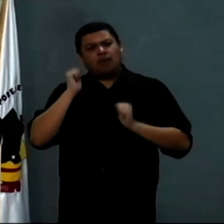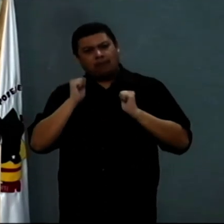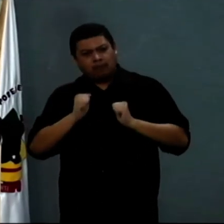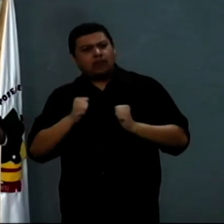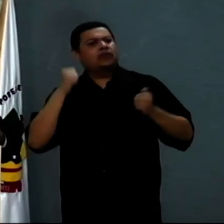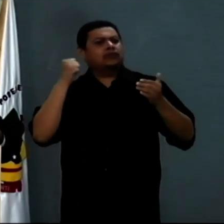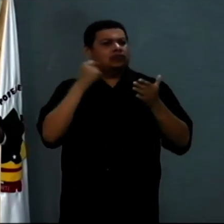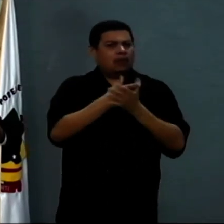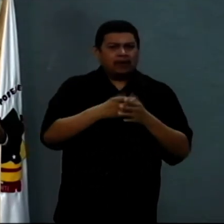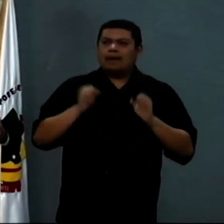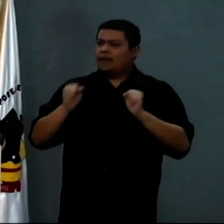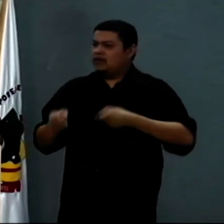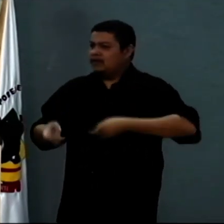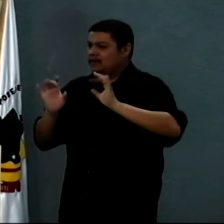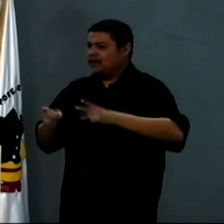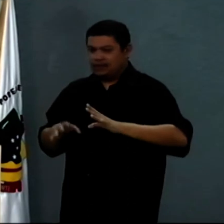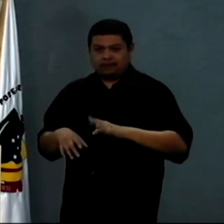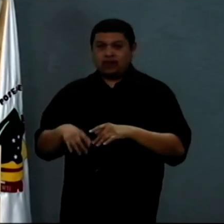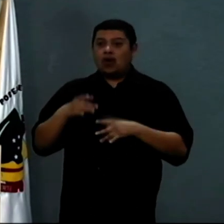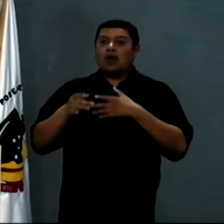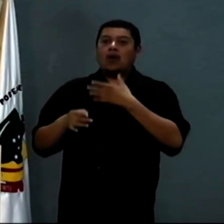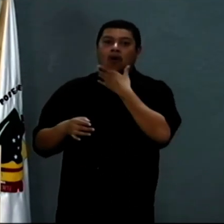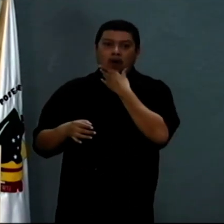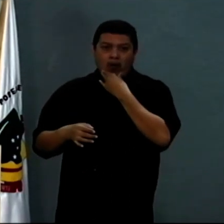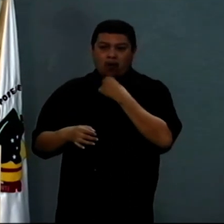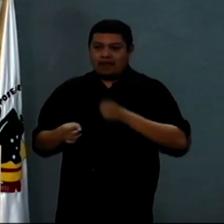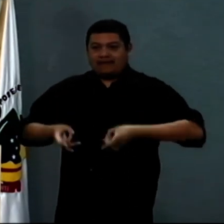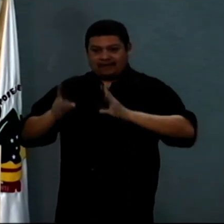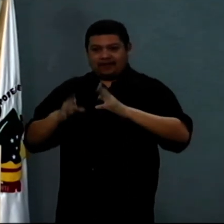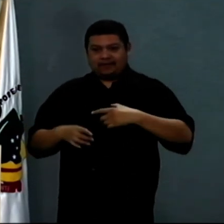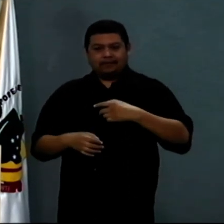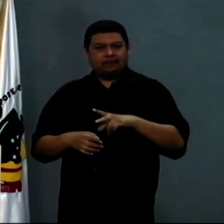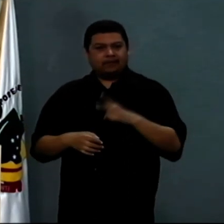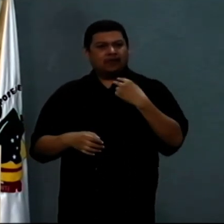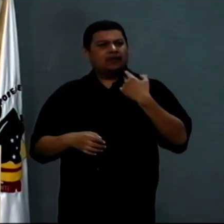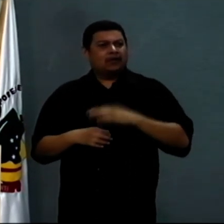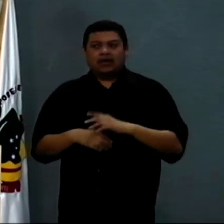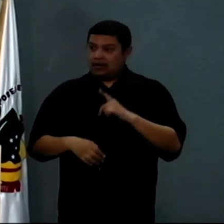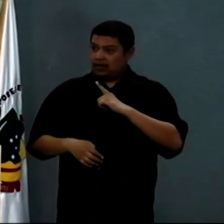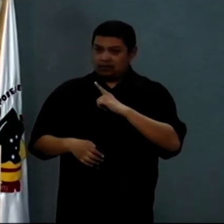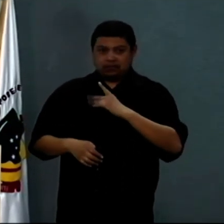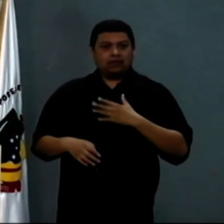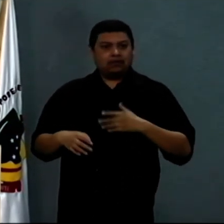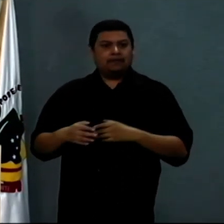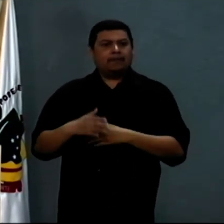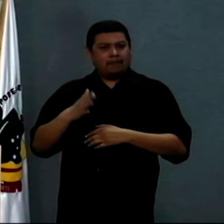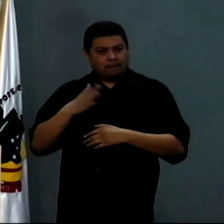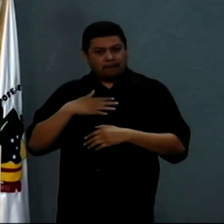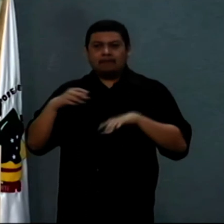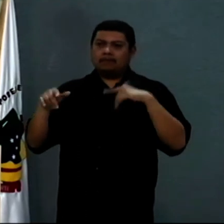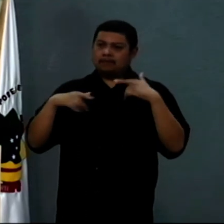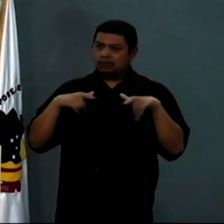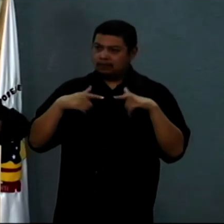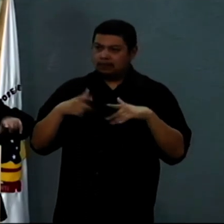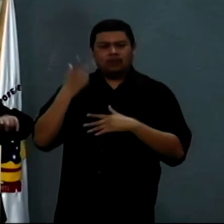ponto. Um outro feirante falou, vereador, eu tenho, Castelinho, o meu estabelecimento de vender carne,